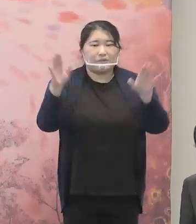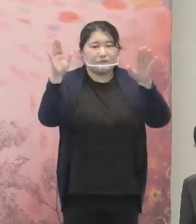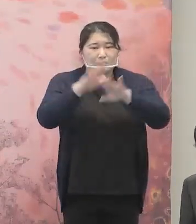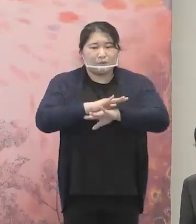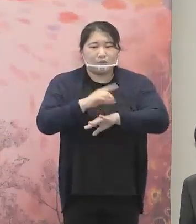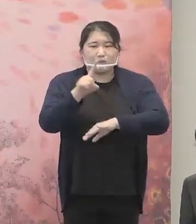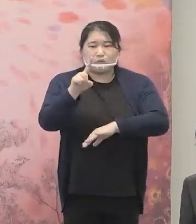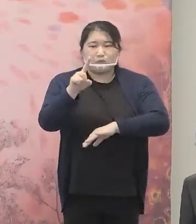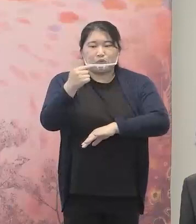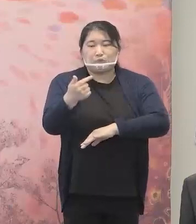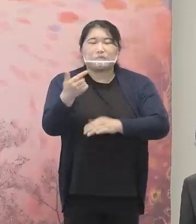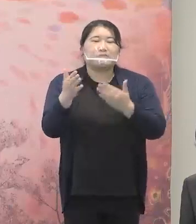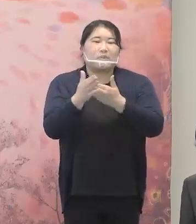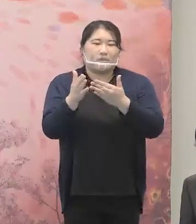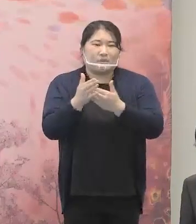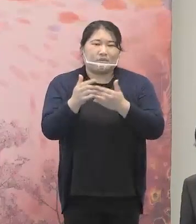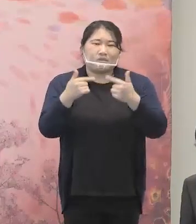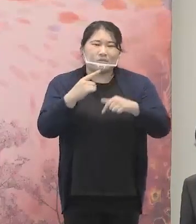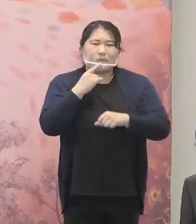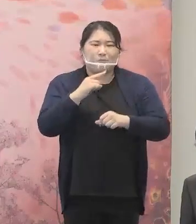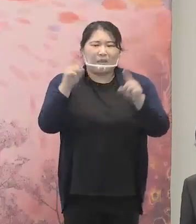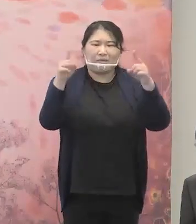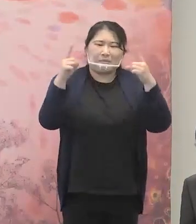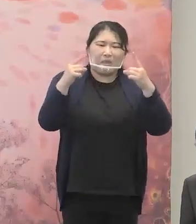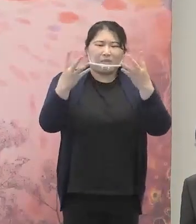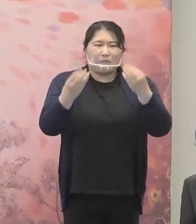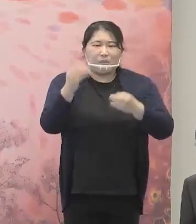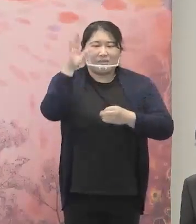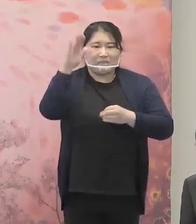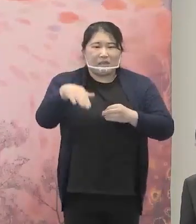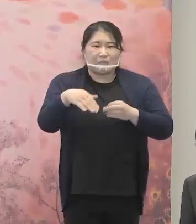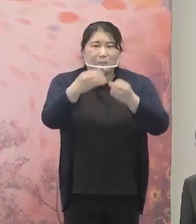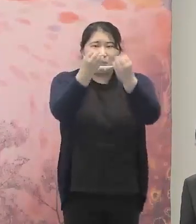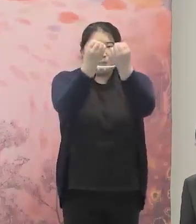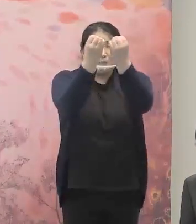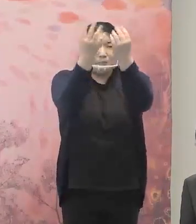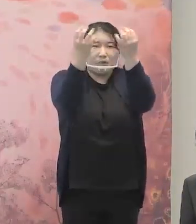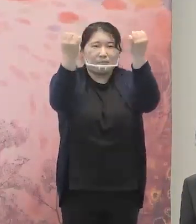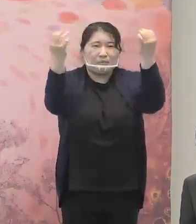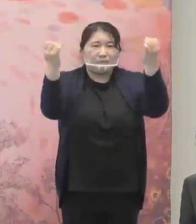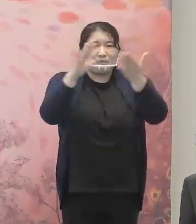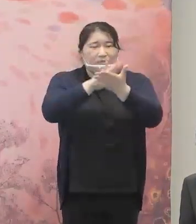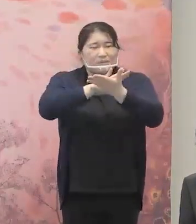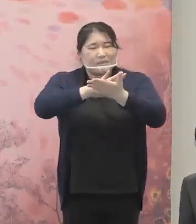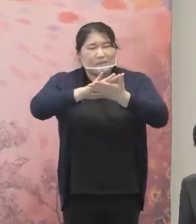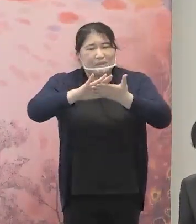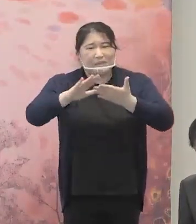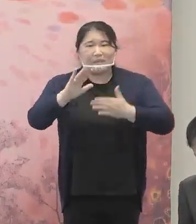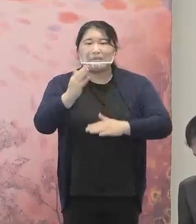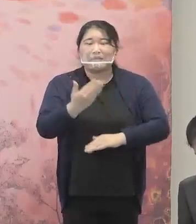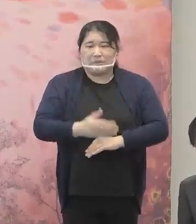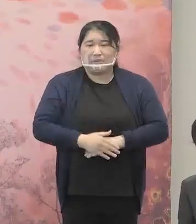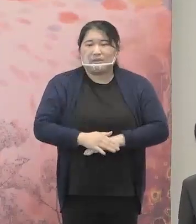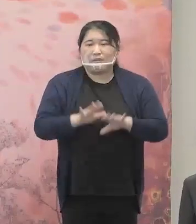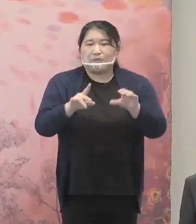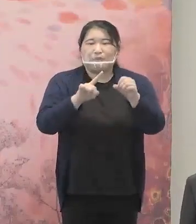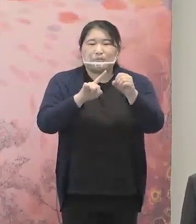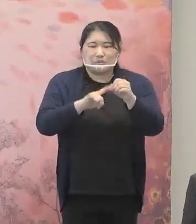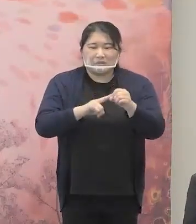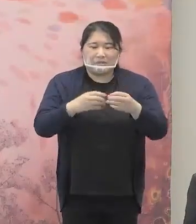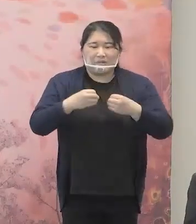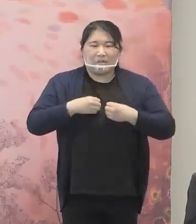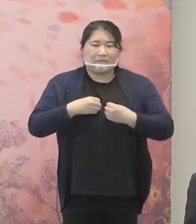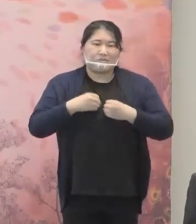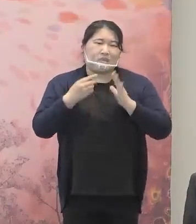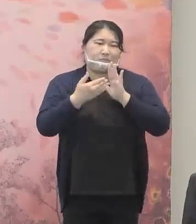になってございます。まあ、例年ですとイベントがあったりとか盆盛りの点灯というのも大変人気あるところでございますが、まあ、今年はこうした観点